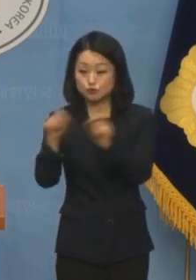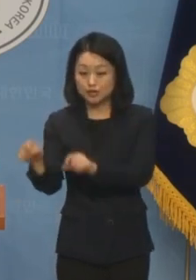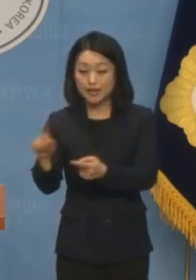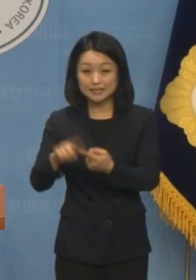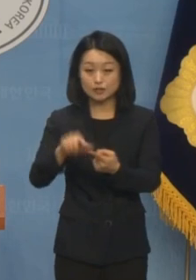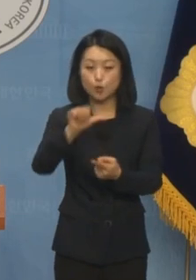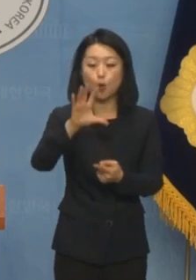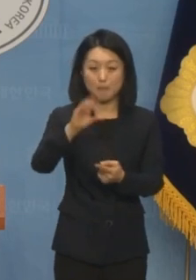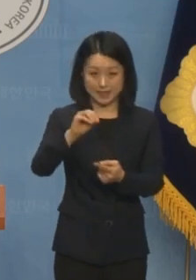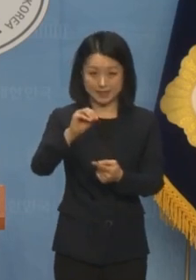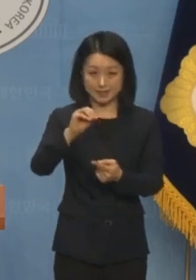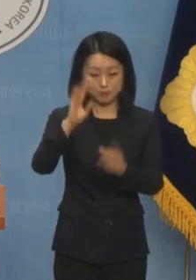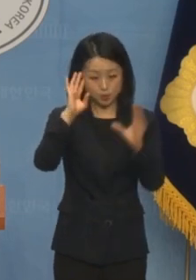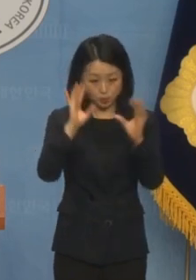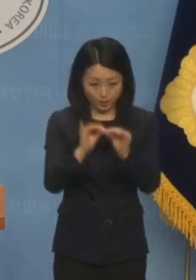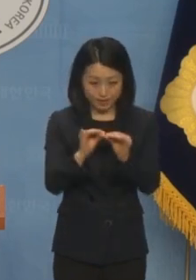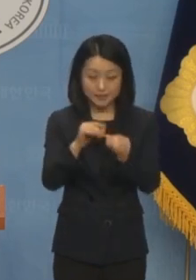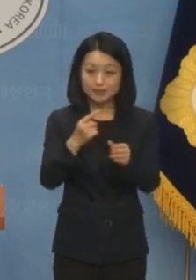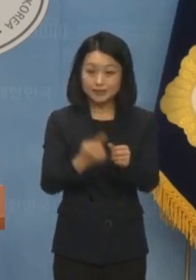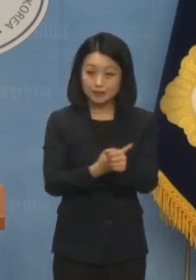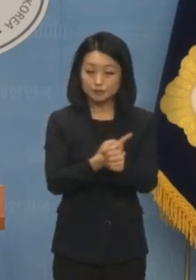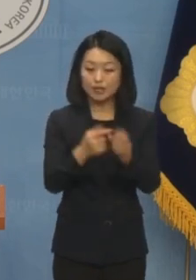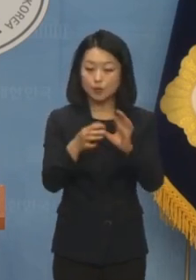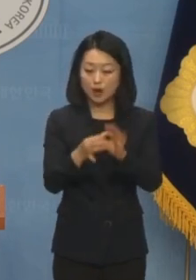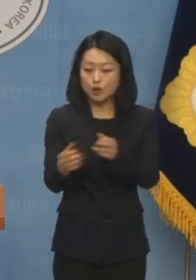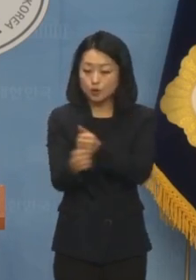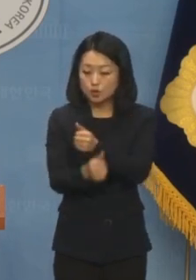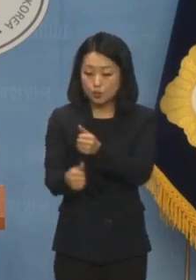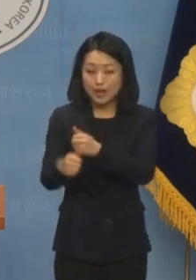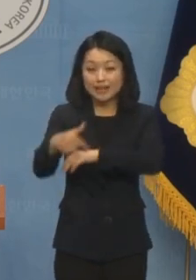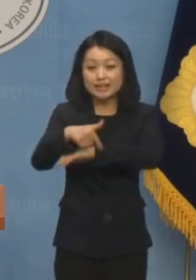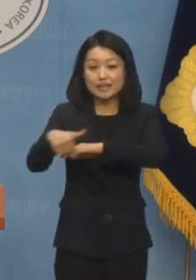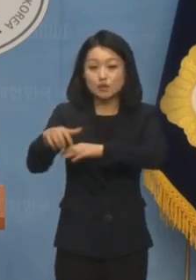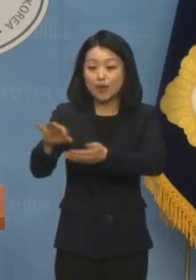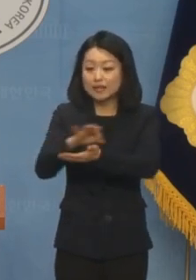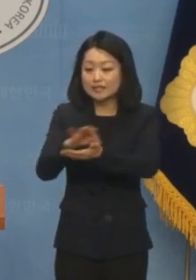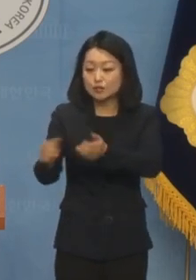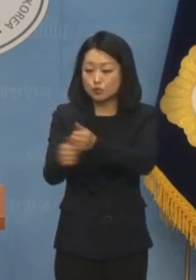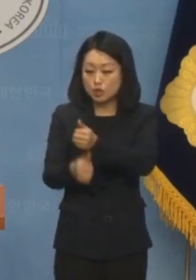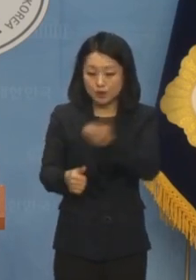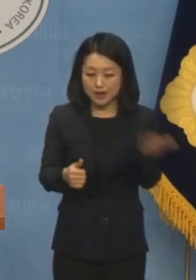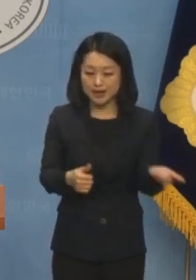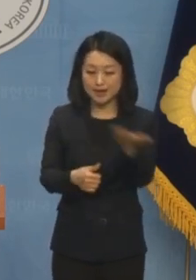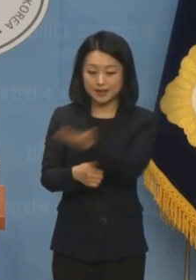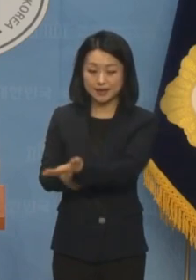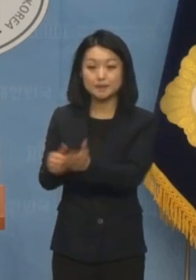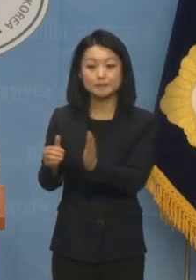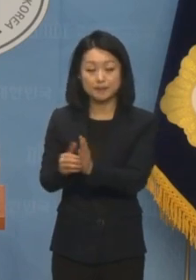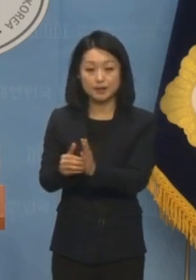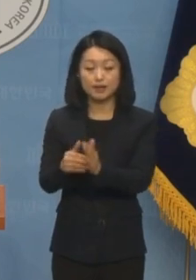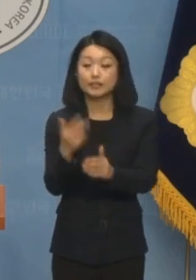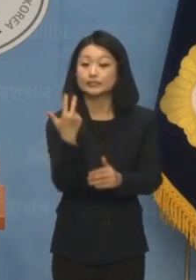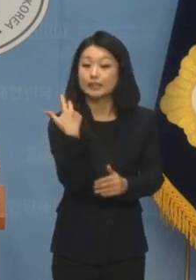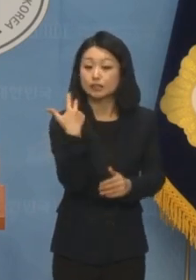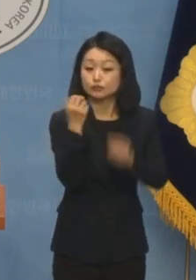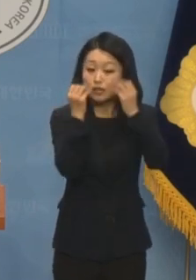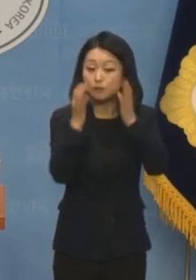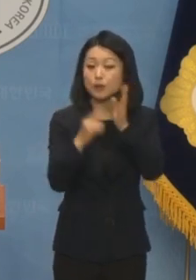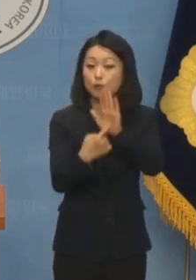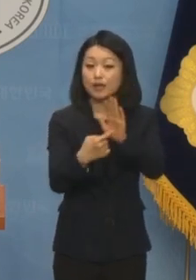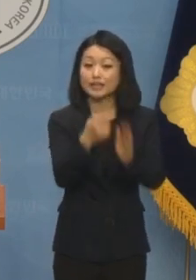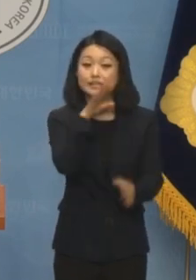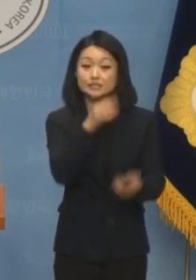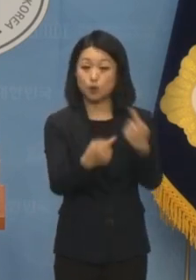동의를 받아 성립되어 소관 위원회인 기획 재정 위원회로 해고되었습니다 지난주 새롭게 공개된